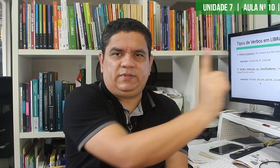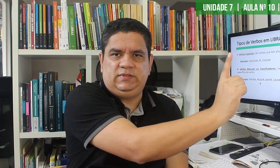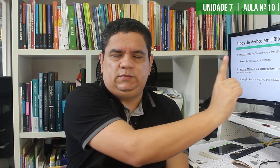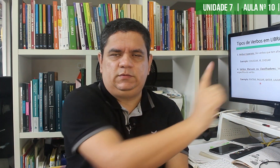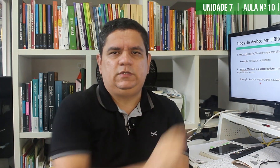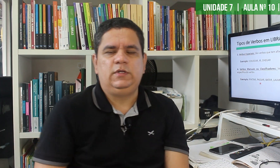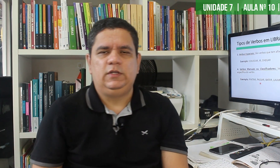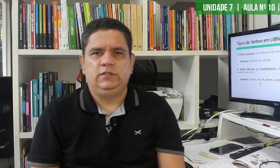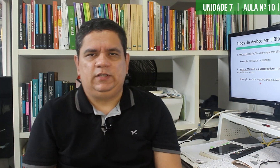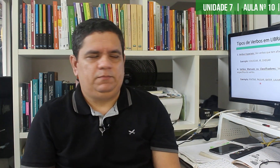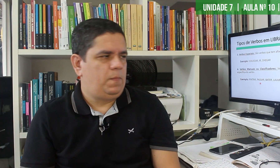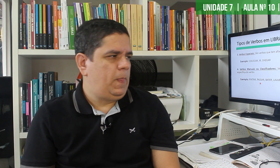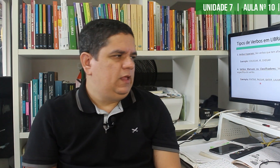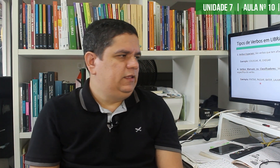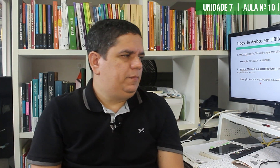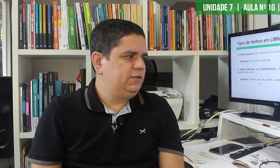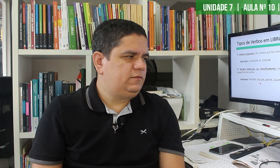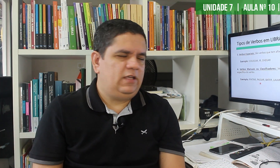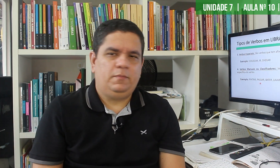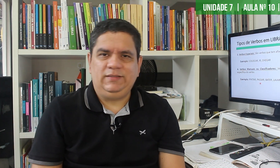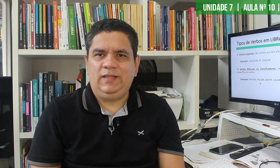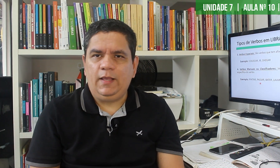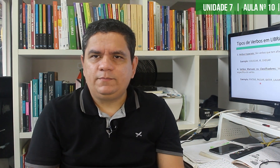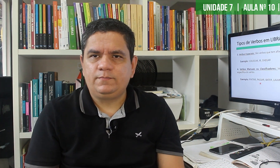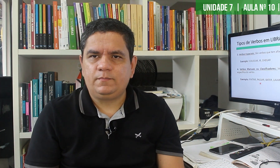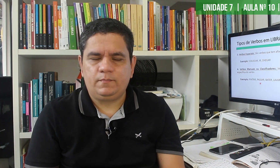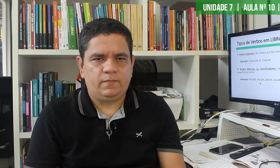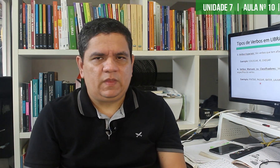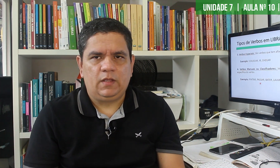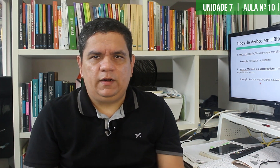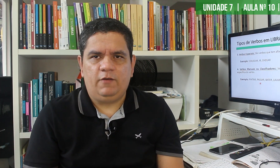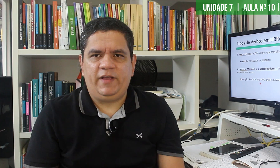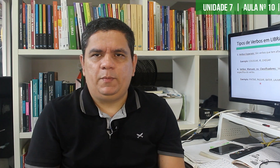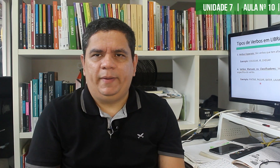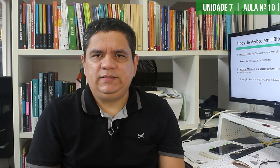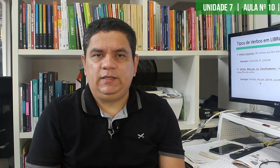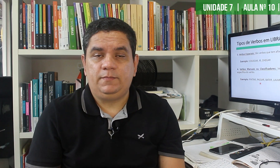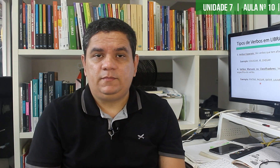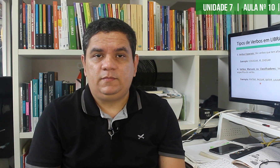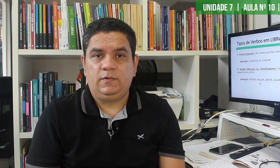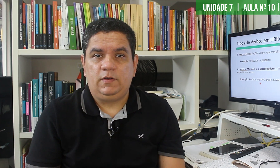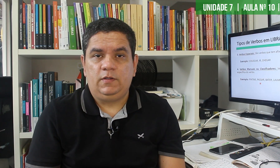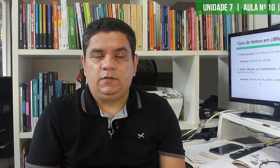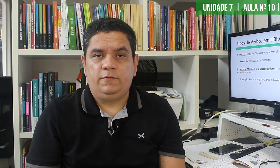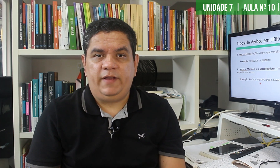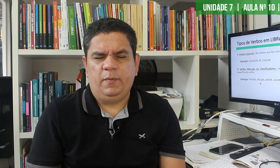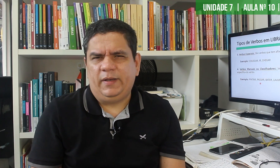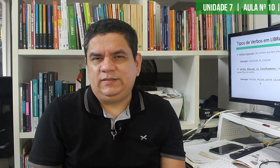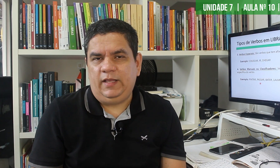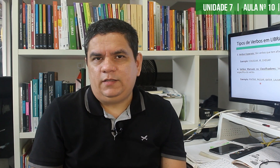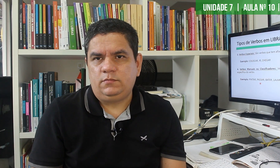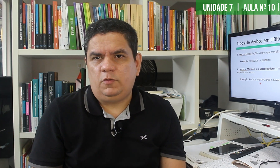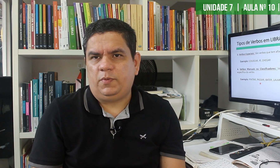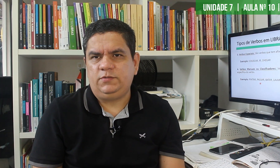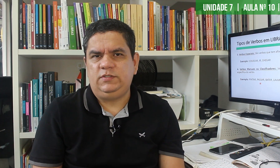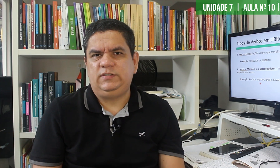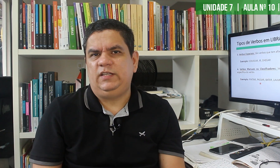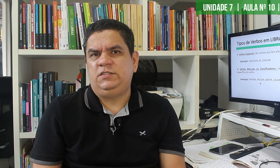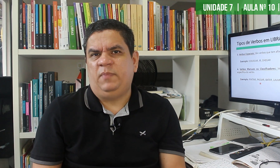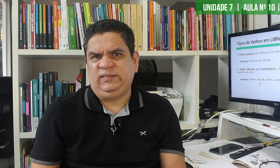passando. Tá? Depois eu tenho bater, né? O verbo bater. O verbo bater, eu posso dizer de